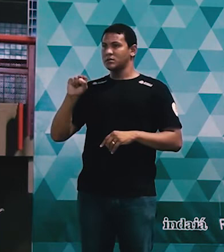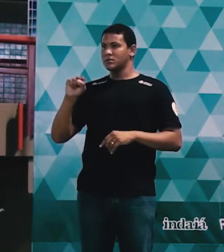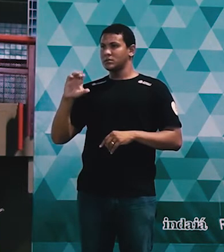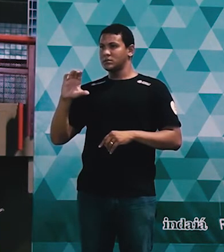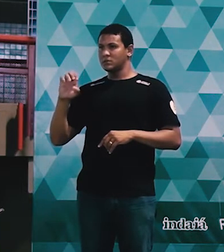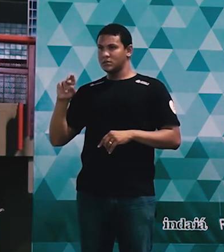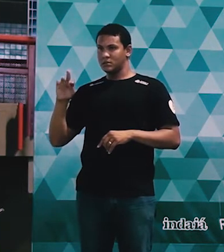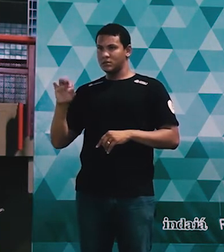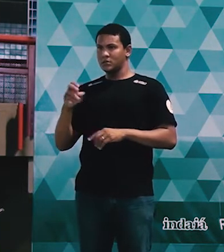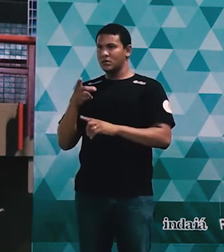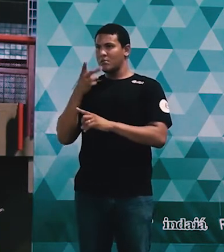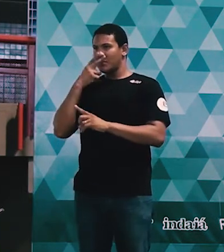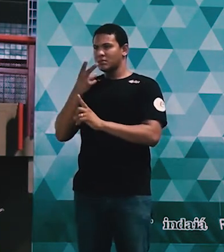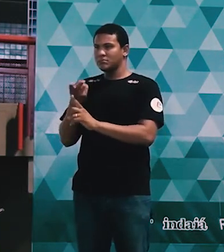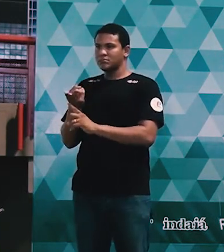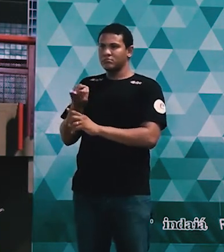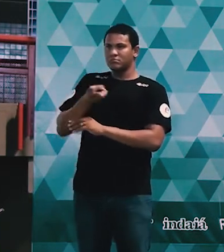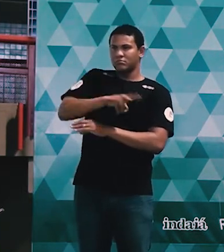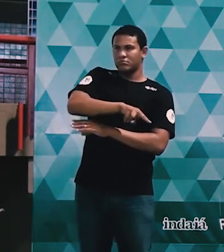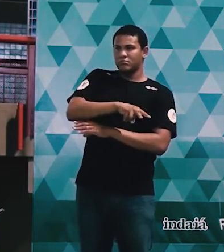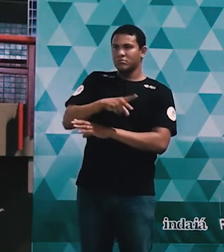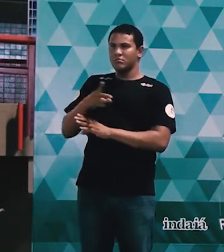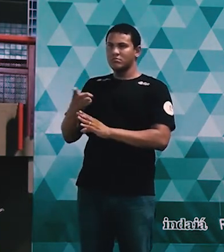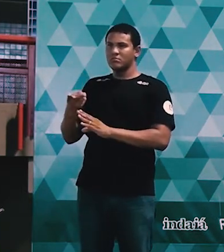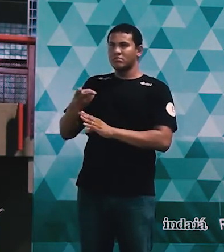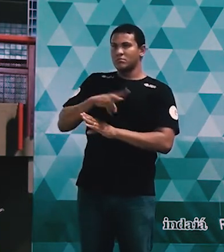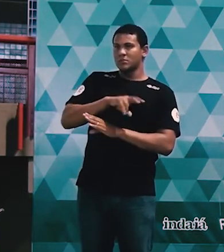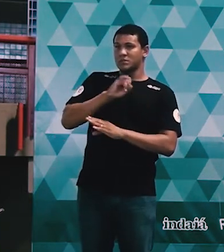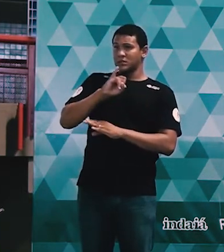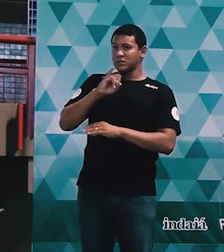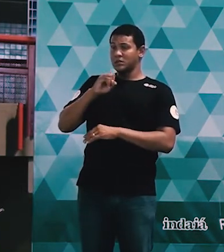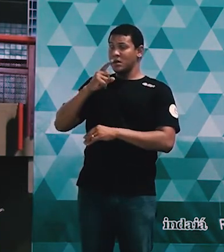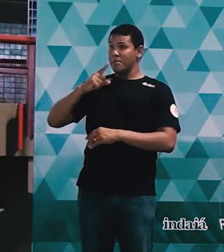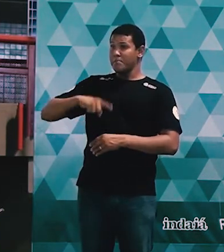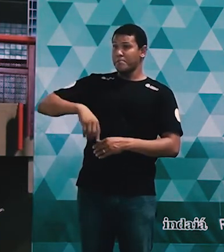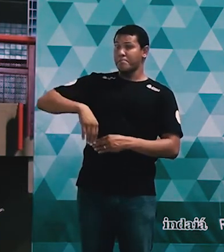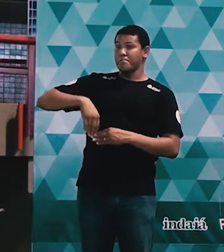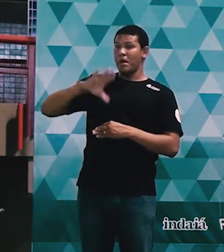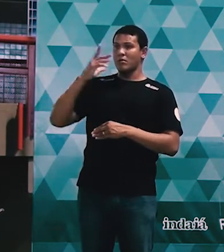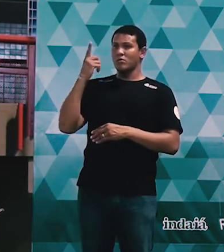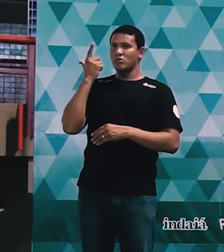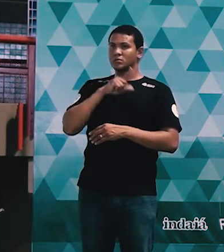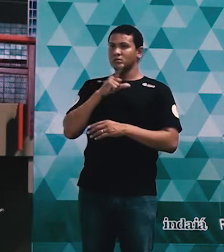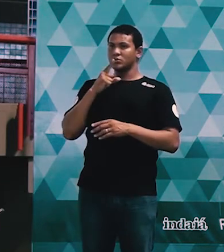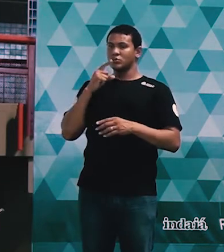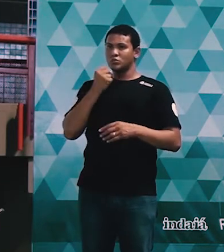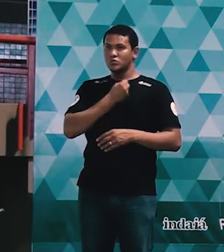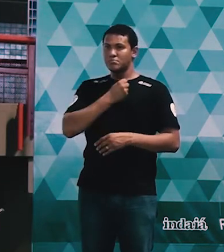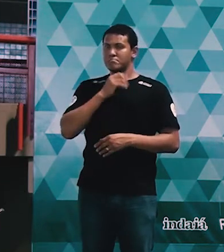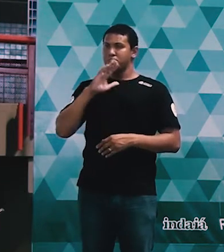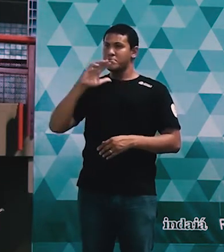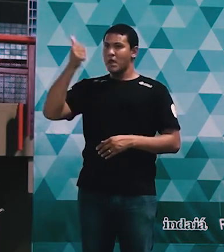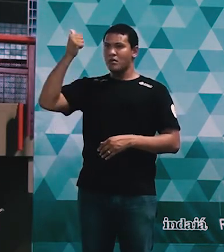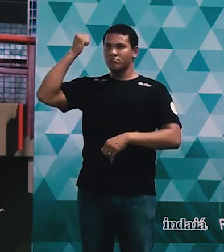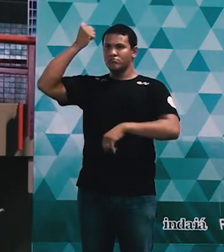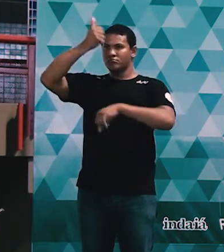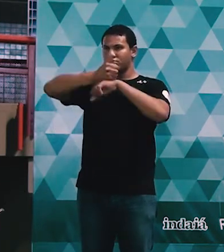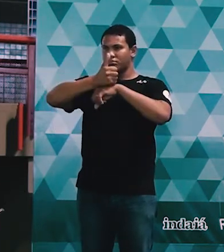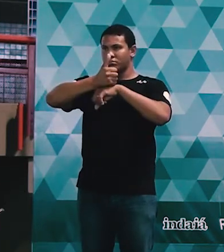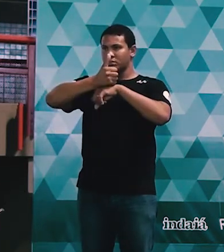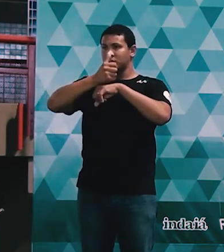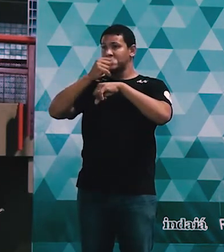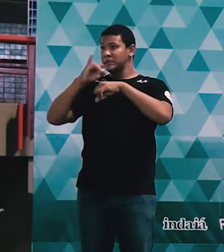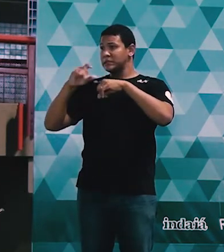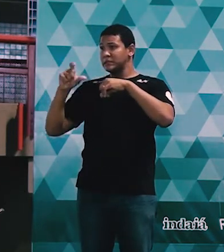Do maior para o menor. Então, quem tiver maior nota vai ser o primeiro, quem tiver a pior nota vai